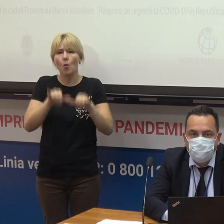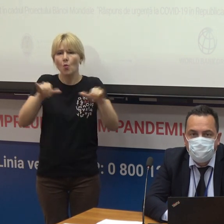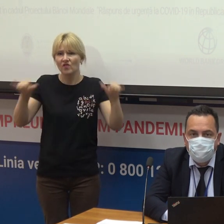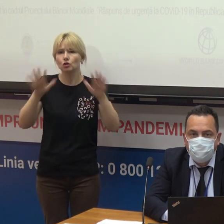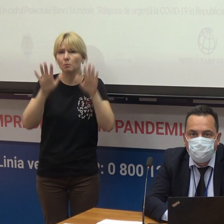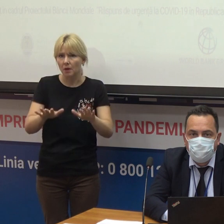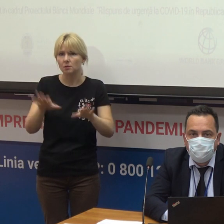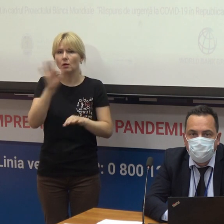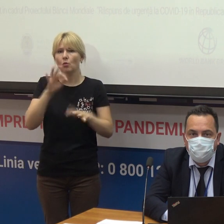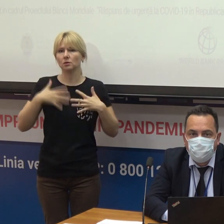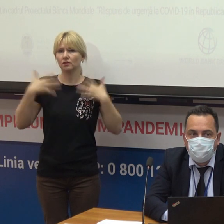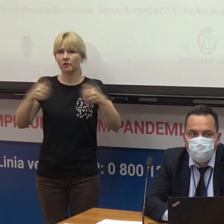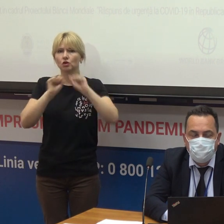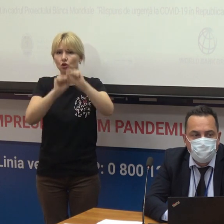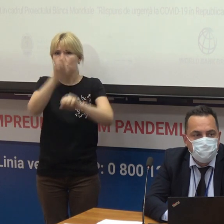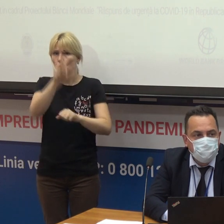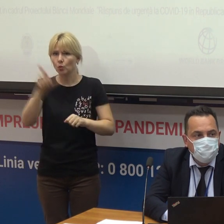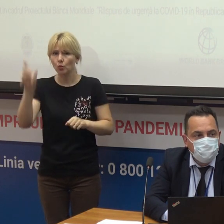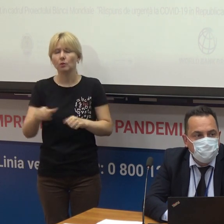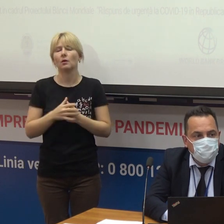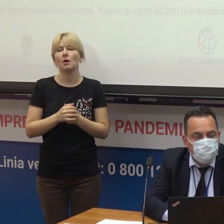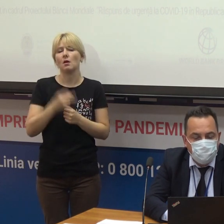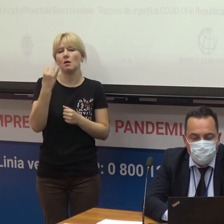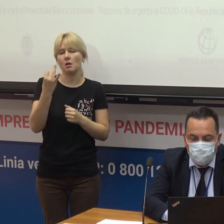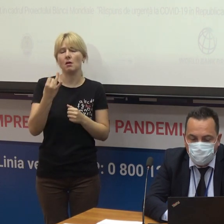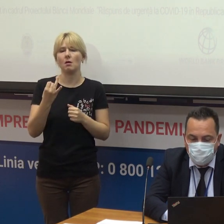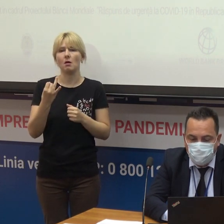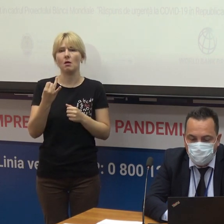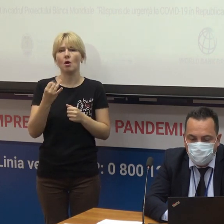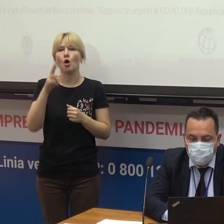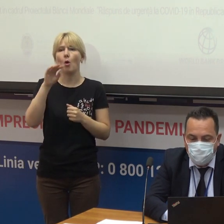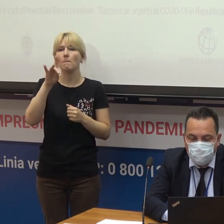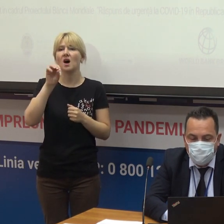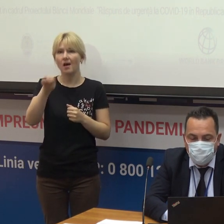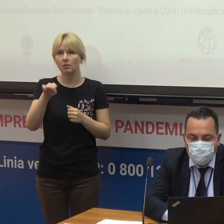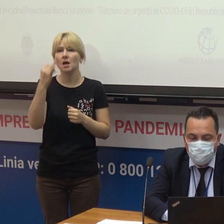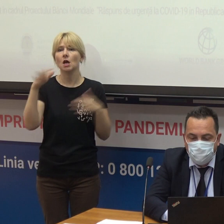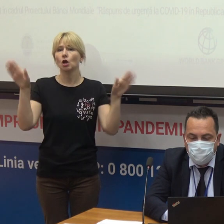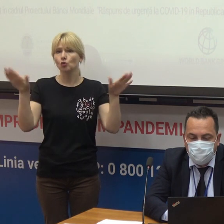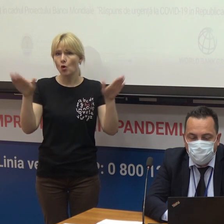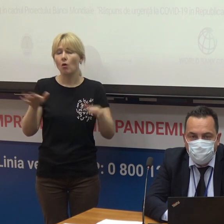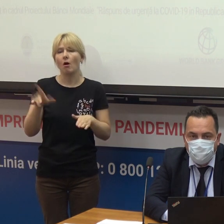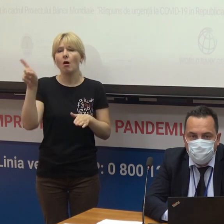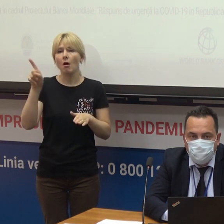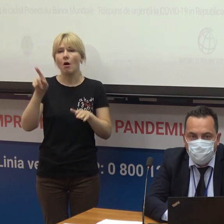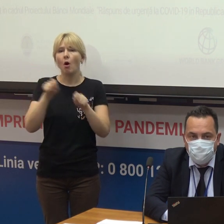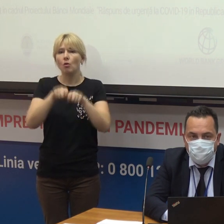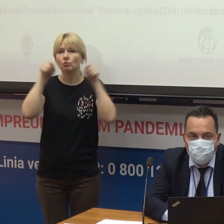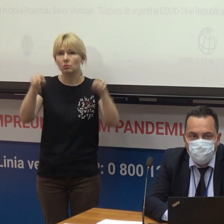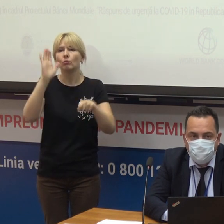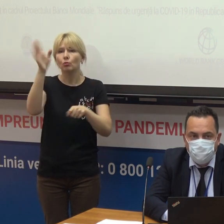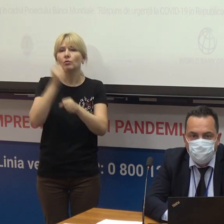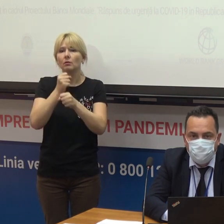a Agenției Naționale de Sănătate Publică și mai exact în Comrat și Soroca, care vor efectua inclusiv